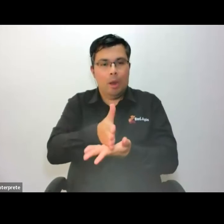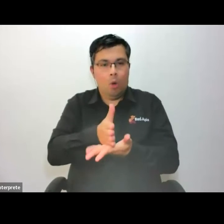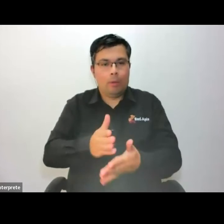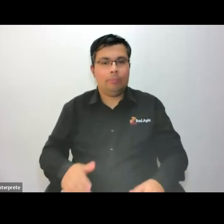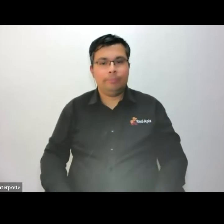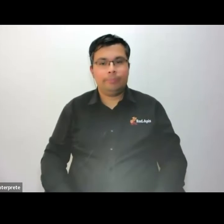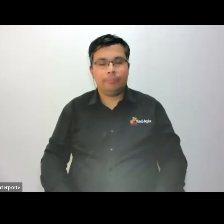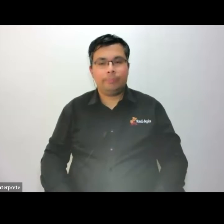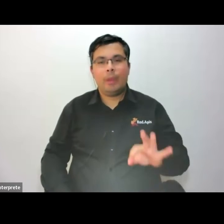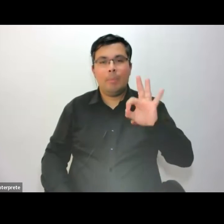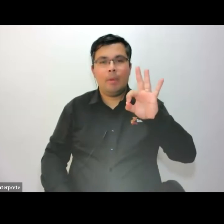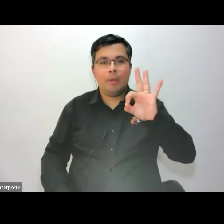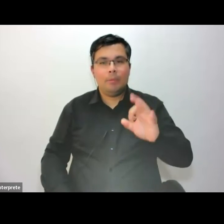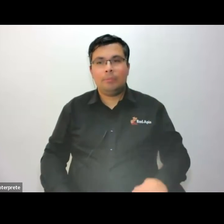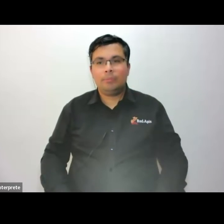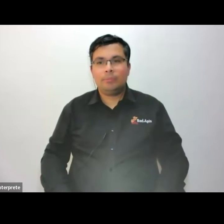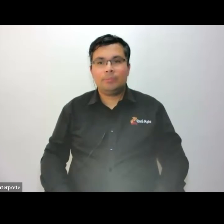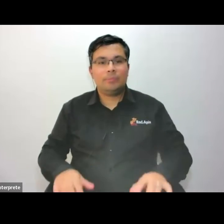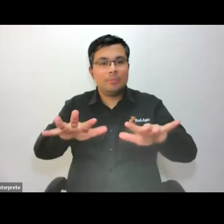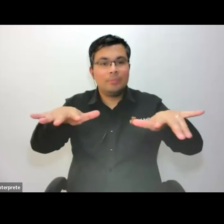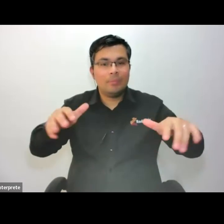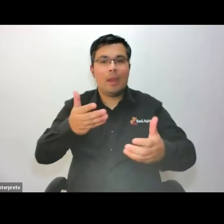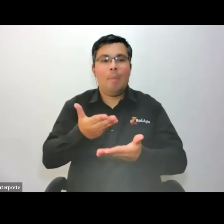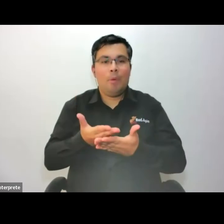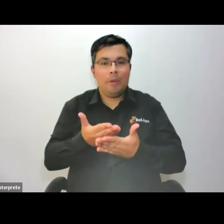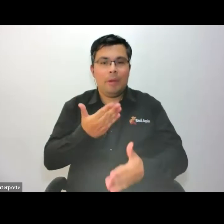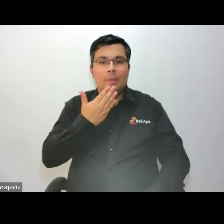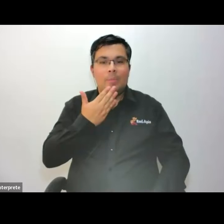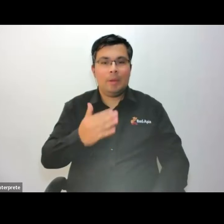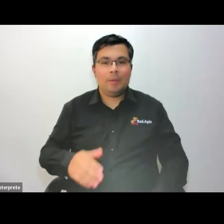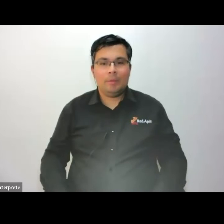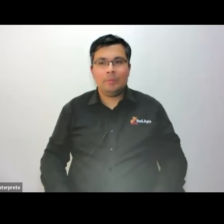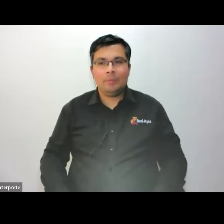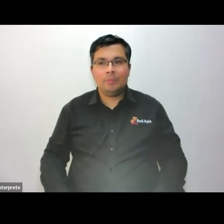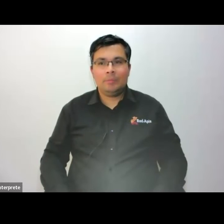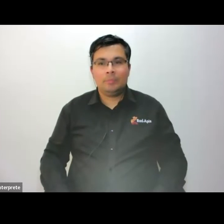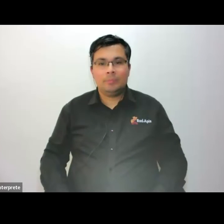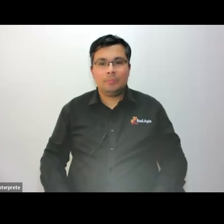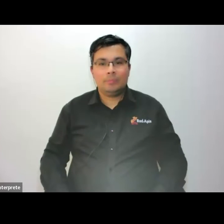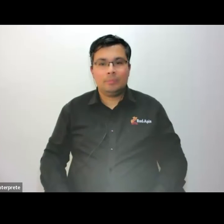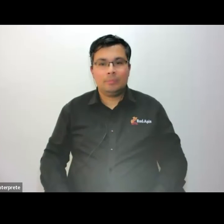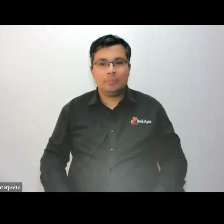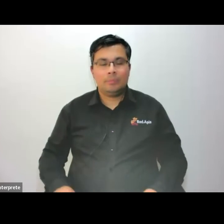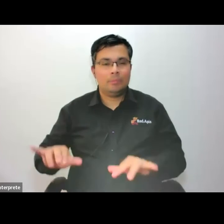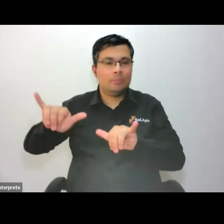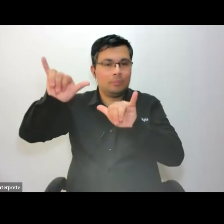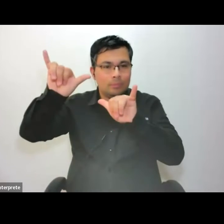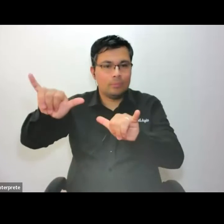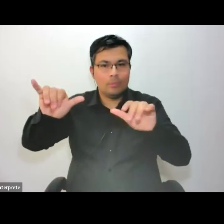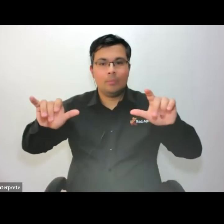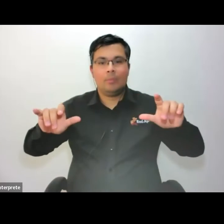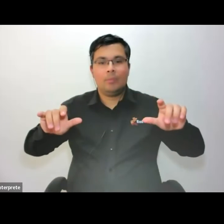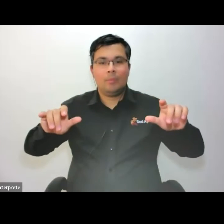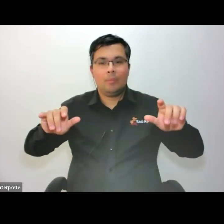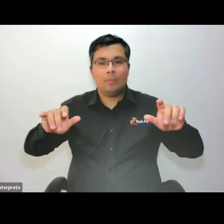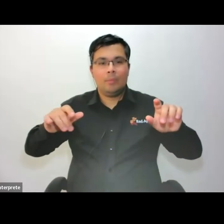Perfecto. Marce, te aprovechamos ahí de dejar anclada en la imagen porque viene para ti